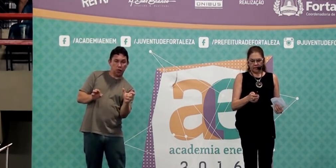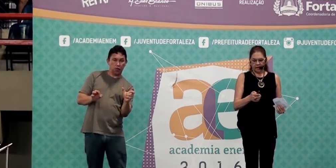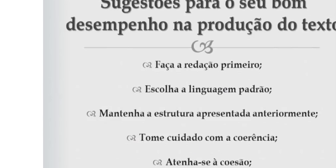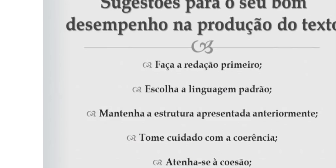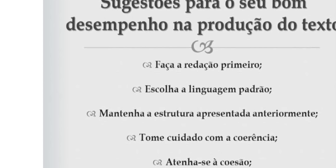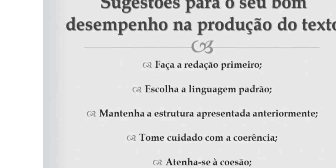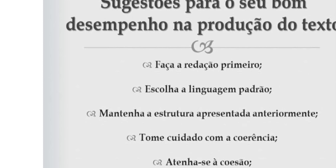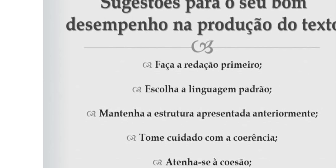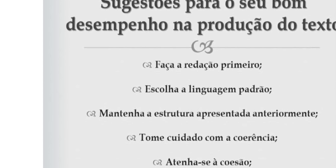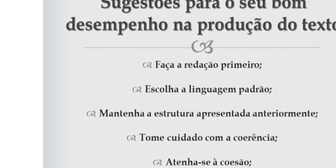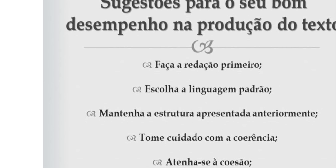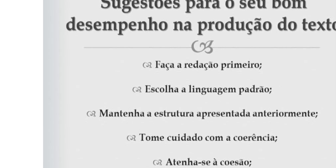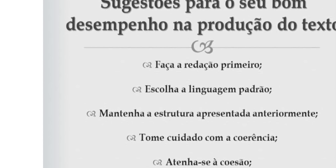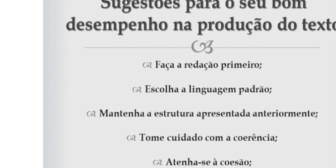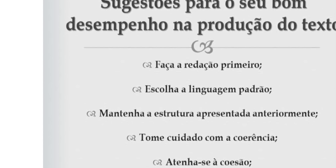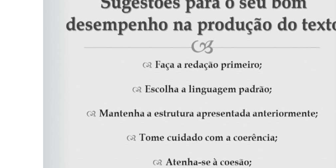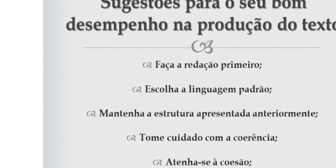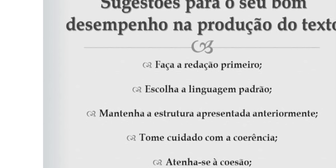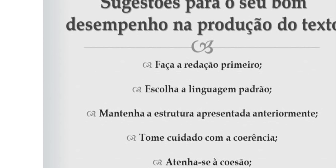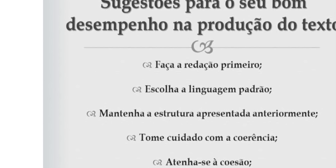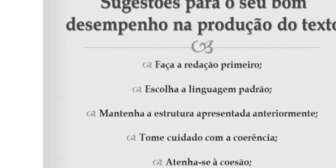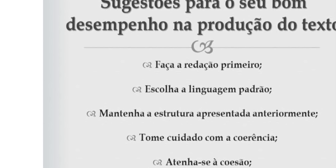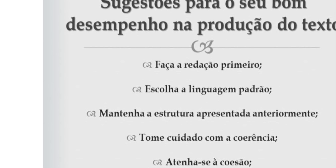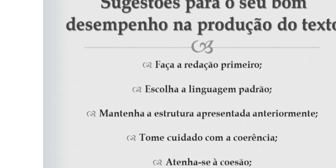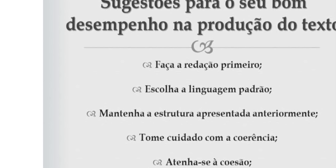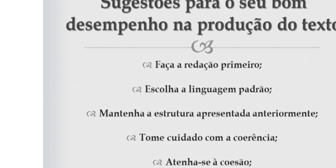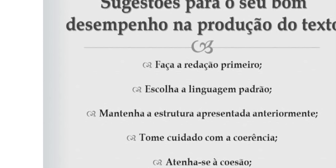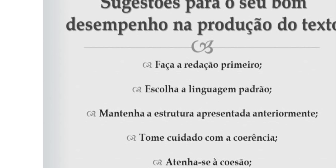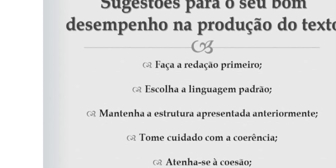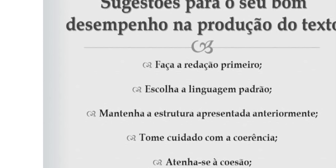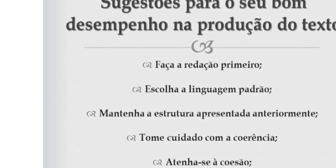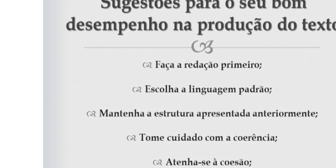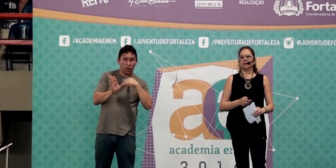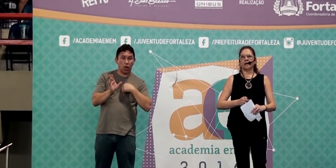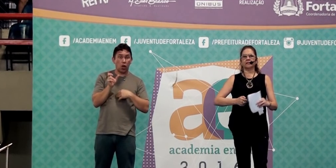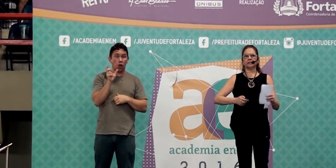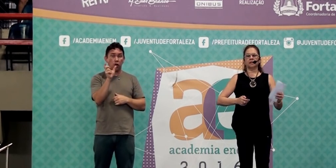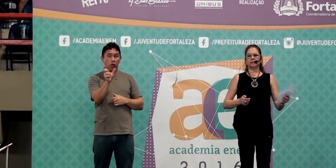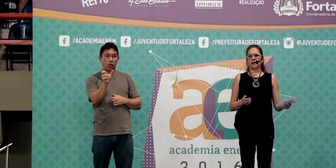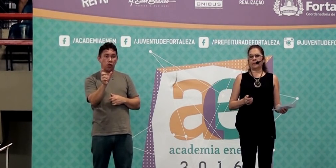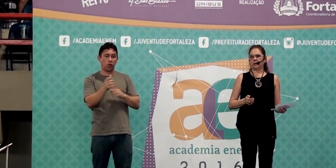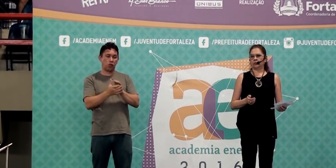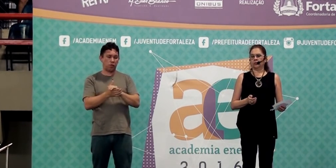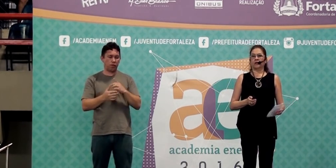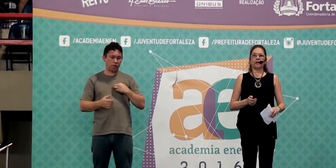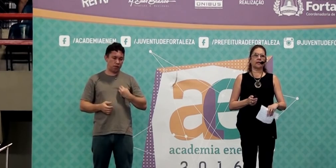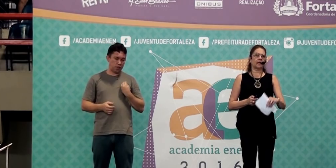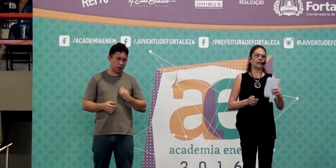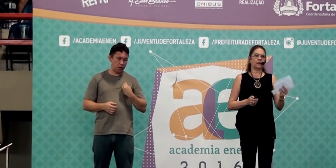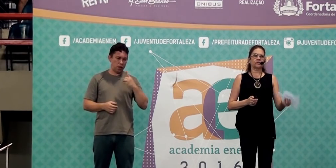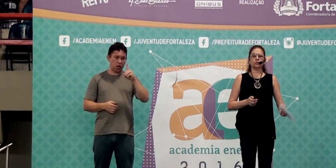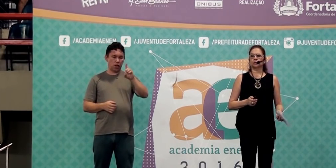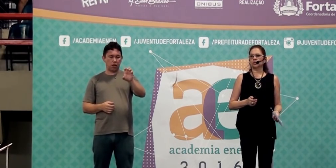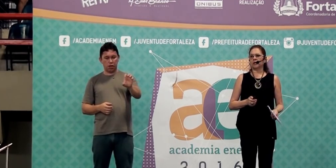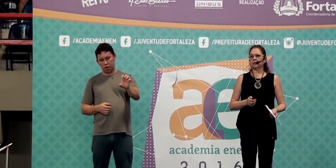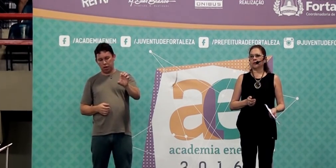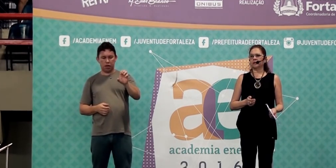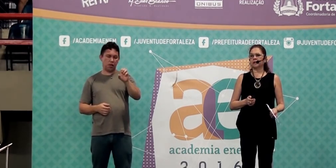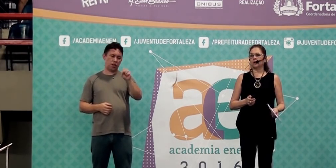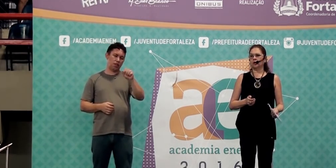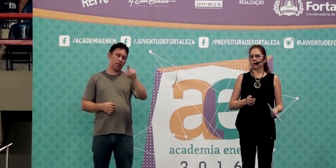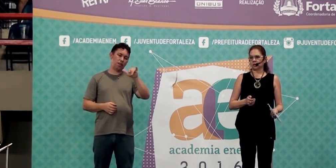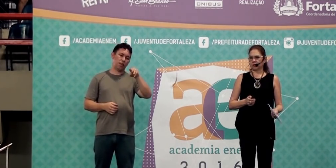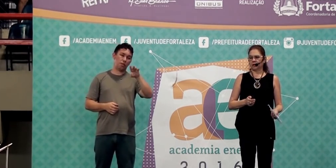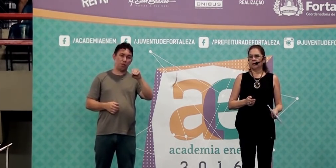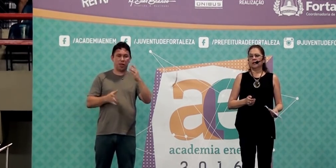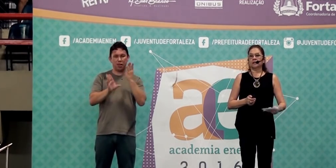Não escreva palavras com dúvida. Você vai fazer a palavra deslizamento. Vai que cai um assunto de